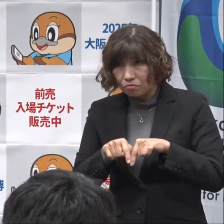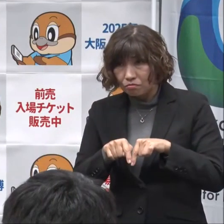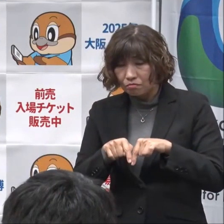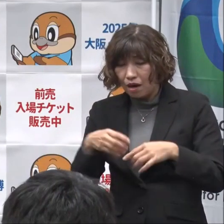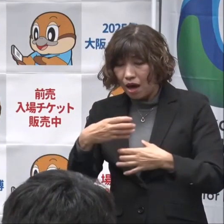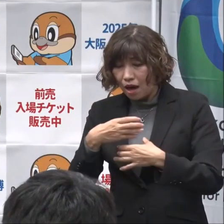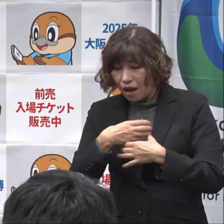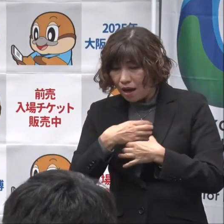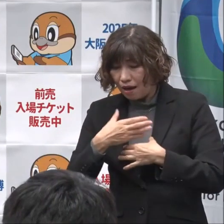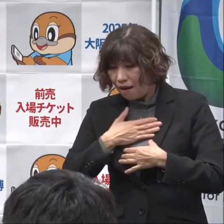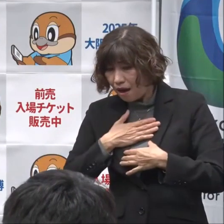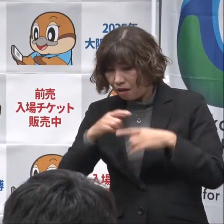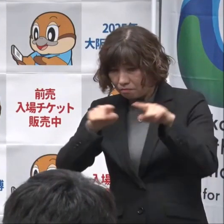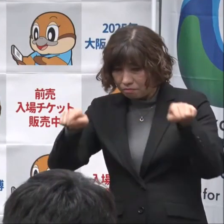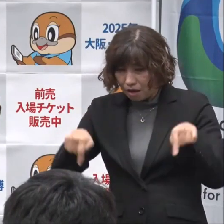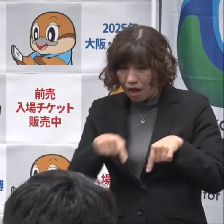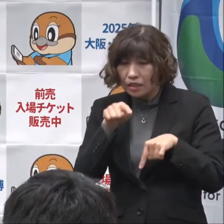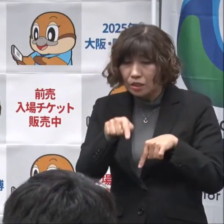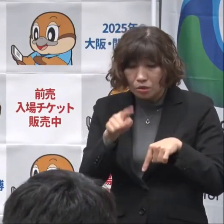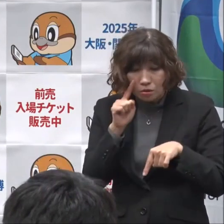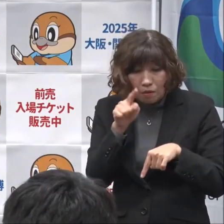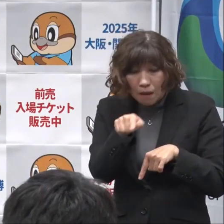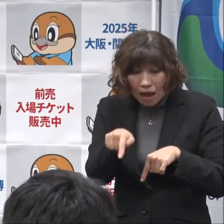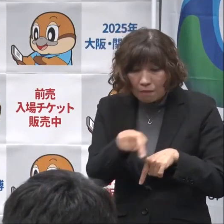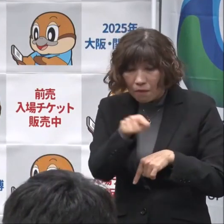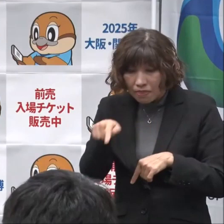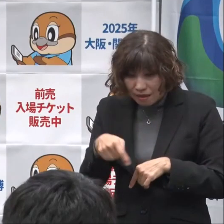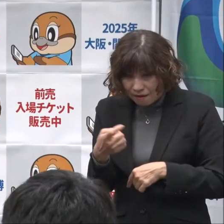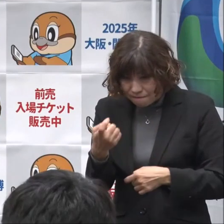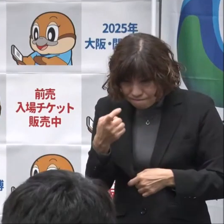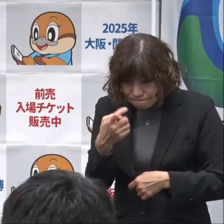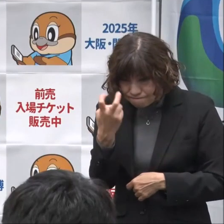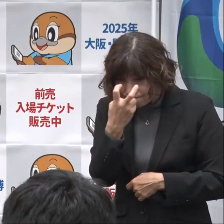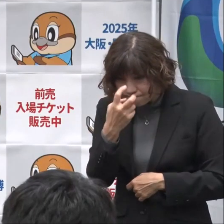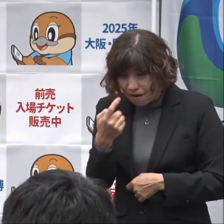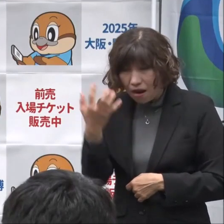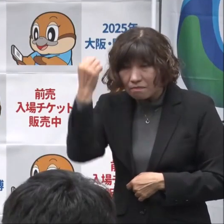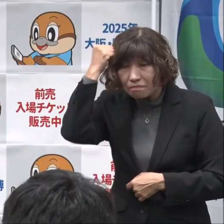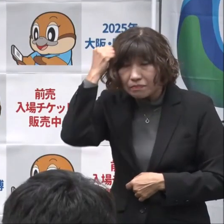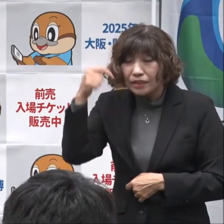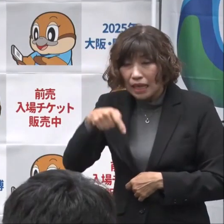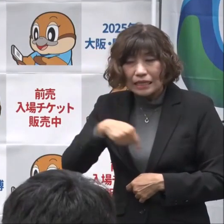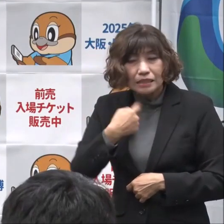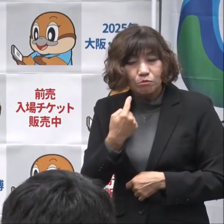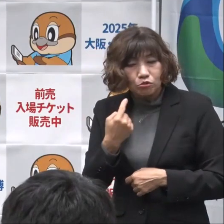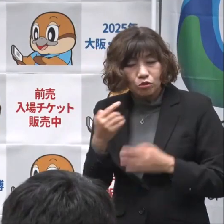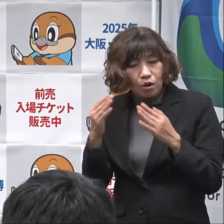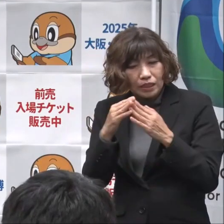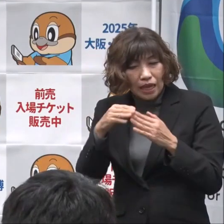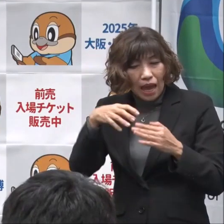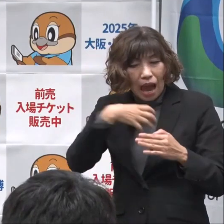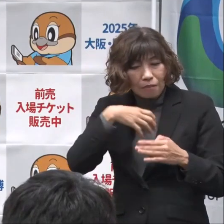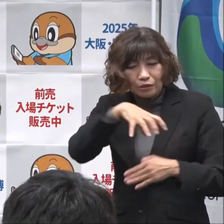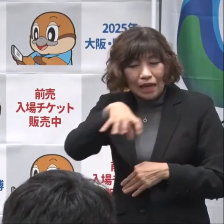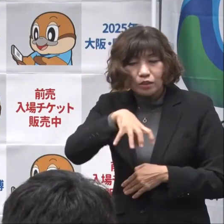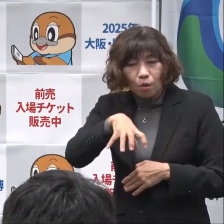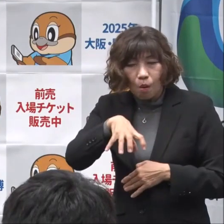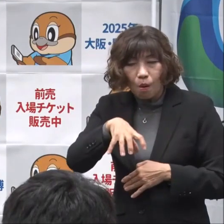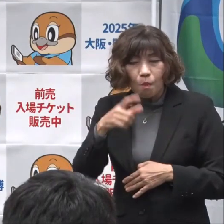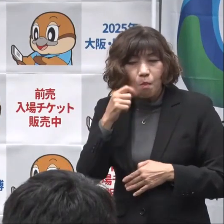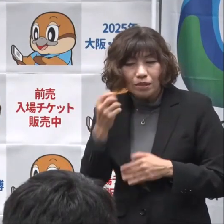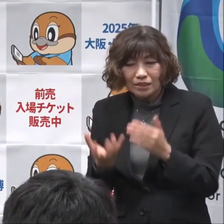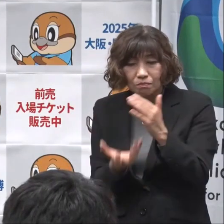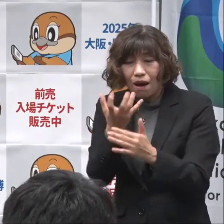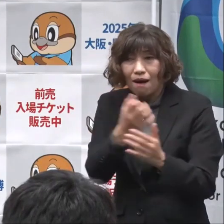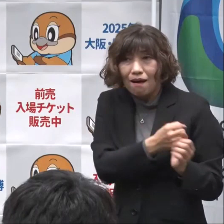るいは自分の近くにどういうリスクがあるのかというのを事前に知っていただいて、そしてご家族ともし地震が起きたらこういう行動を取ろう